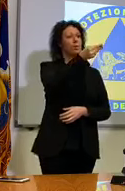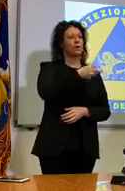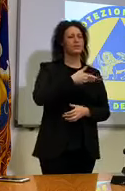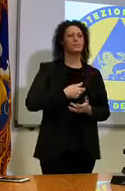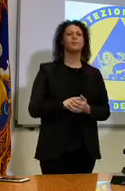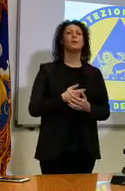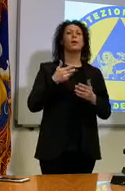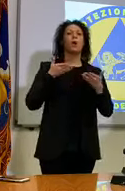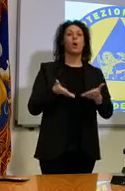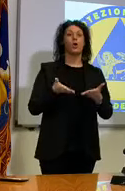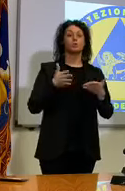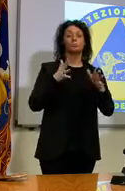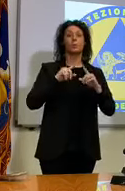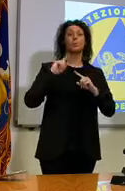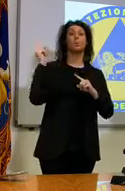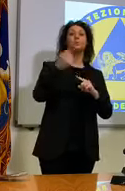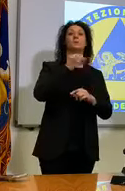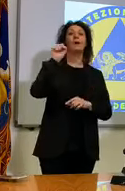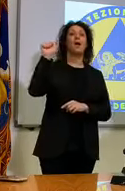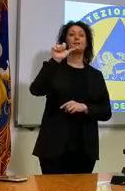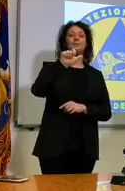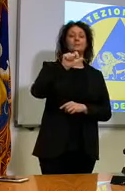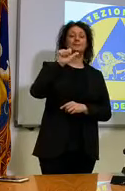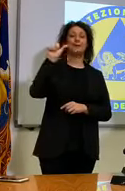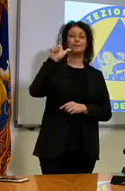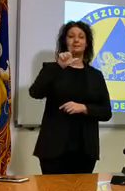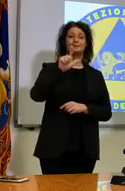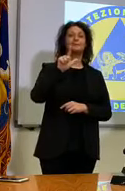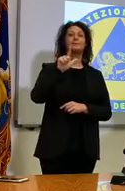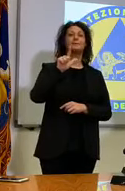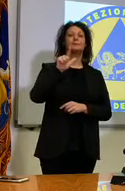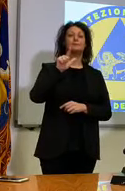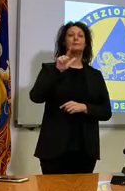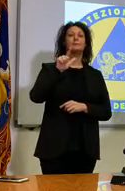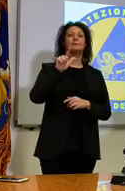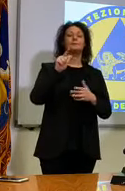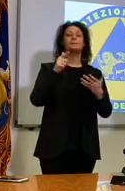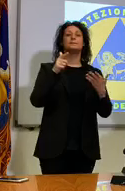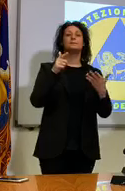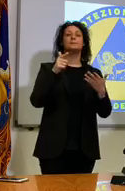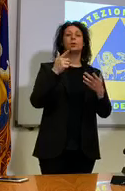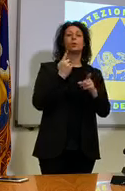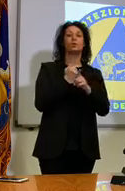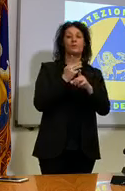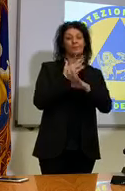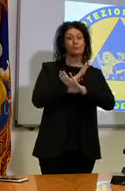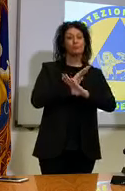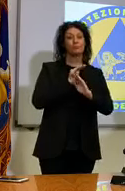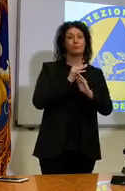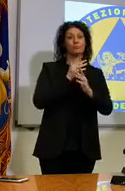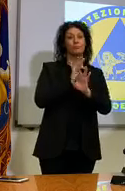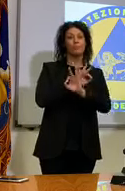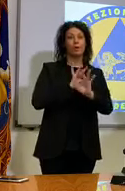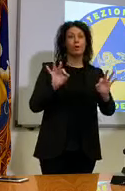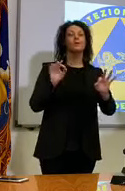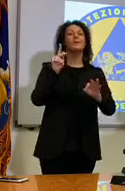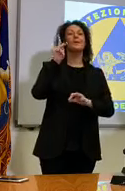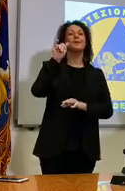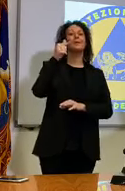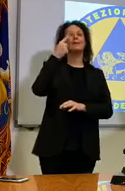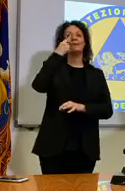tutte le ASL dovrebbero avere un migliaio di primi kit istantanei per poter